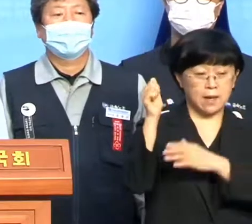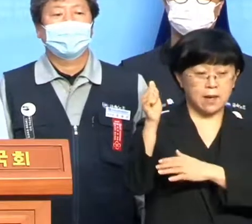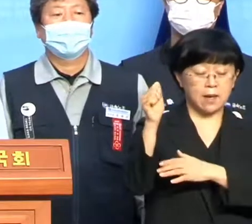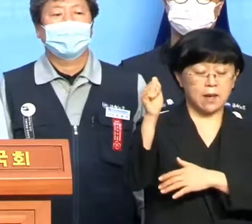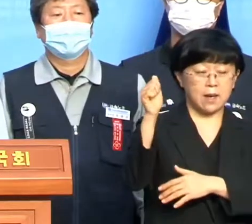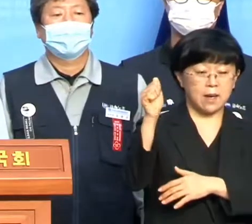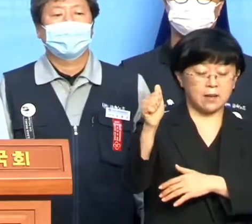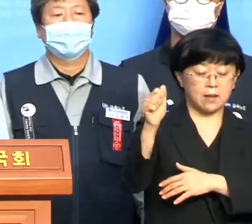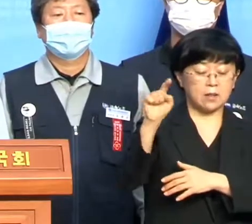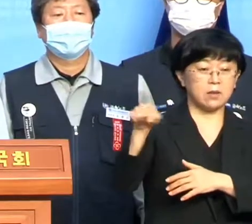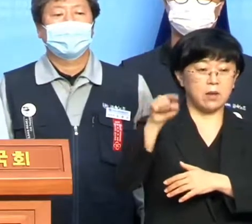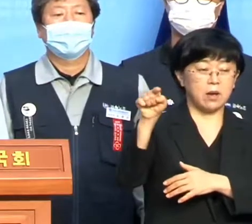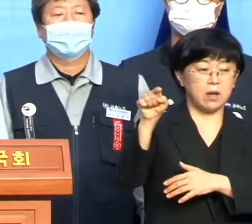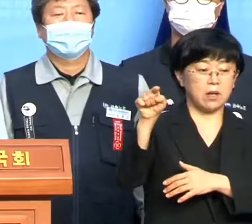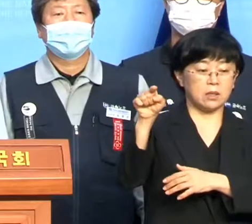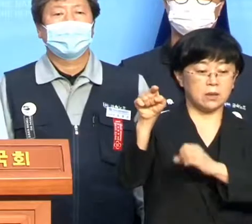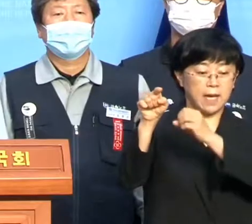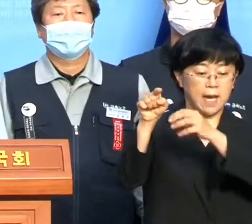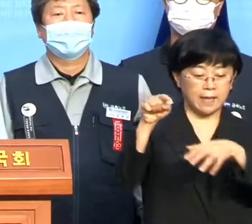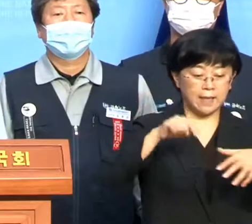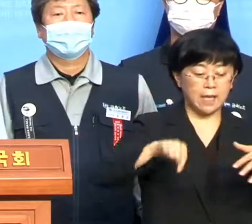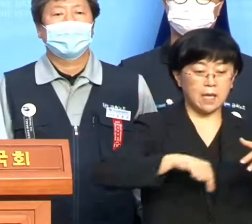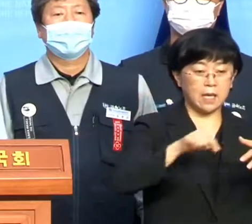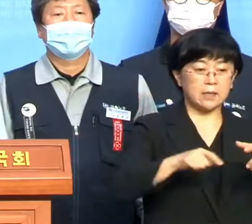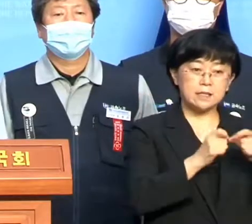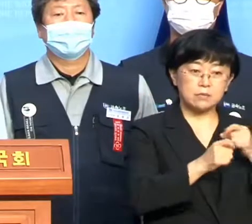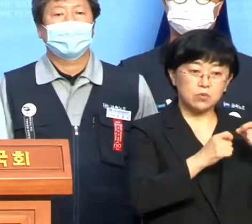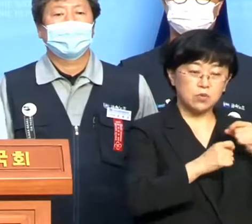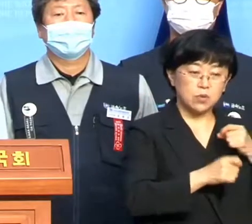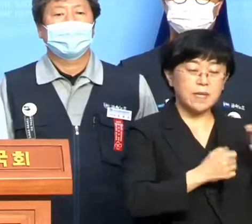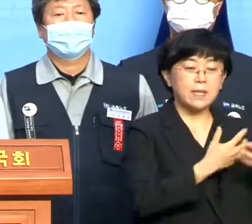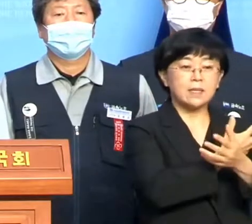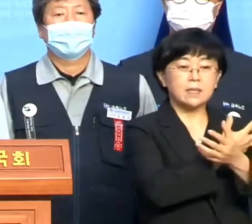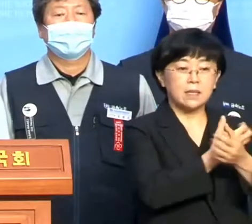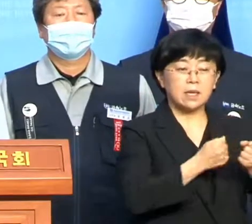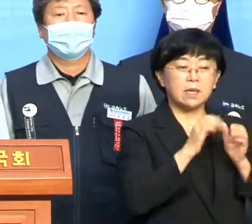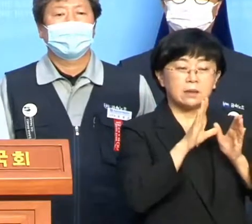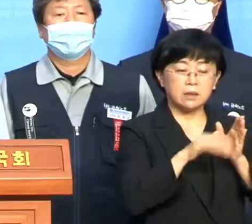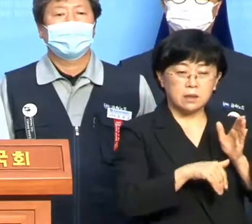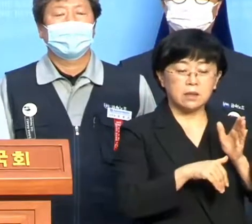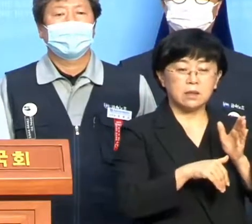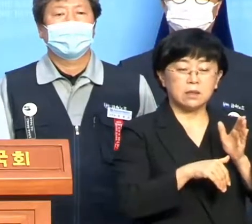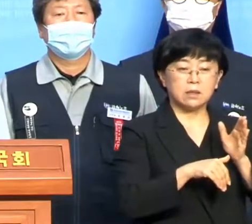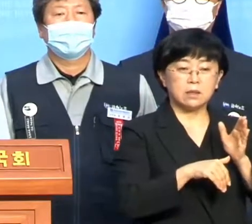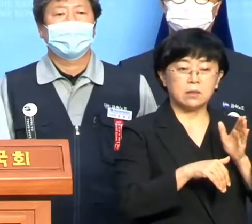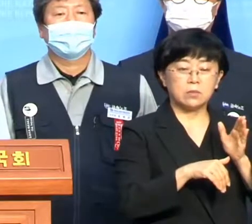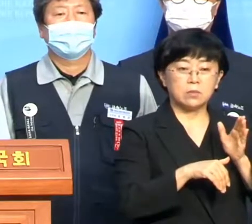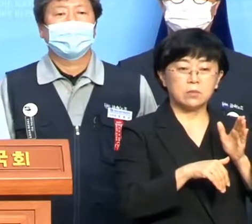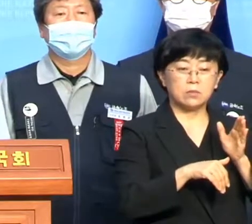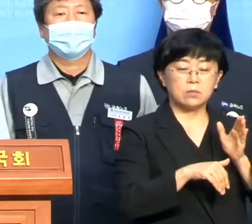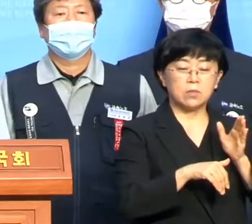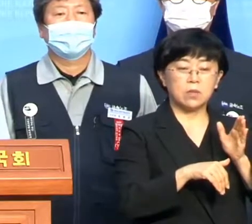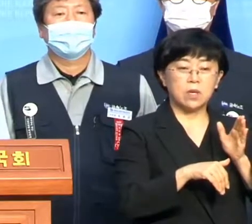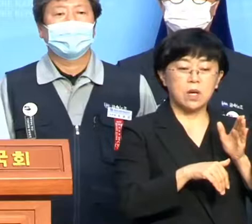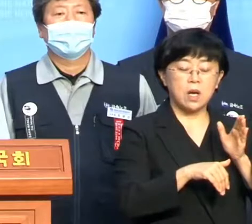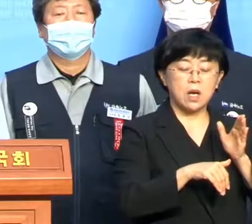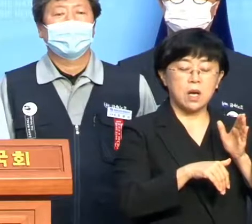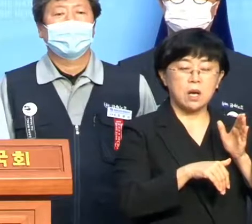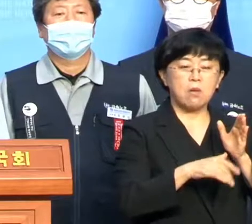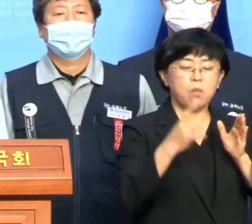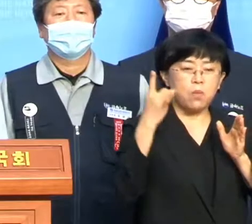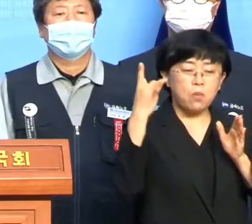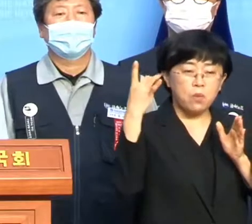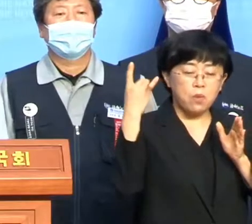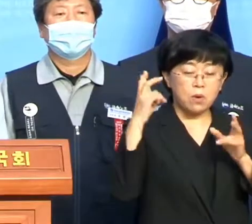사내하청 꽈 어 이 계약을 하는 과정에서 올래 이제 계약을 하려면